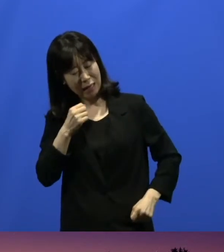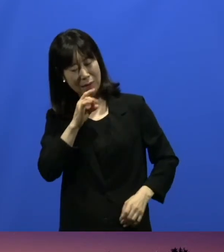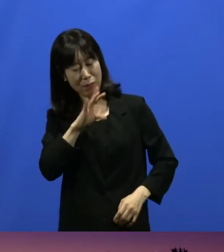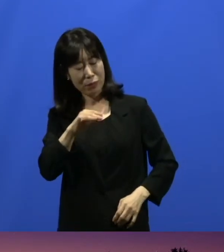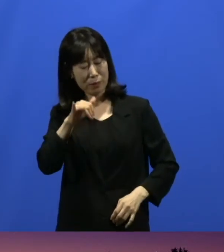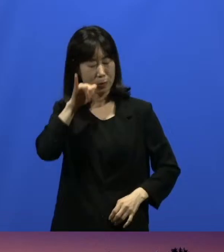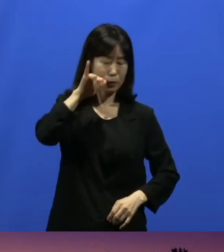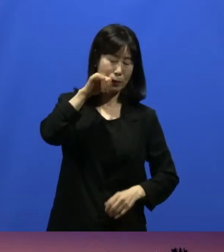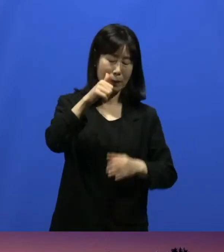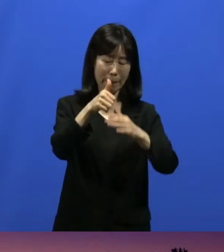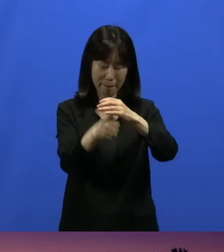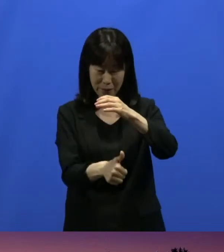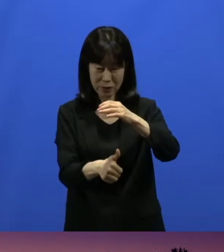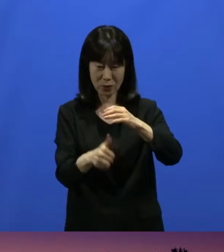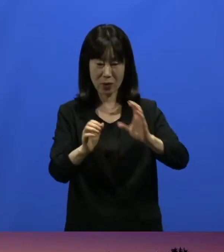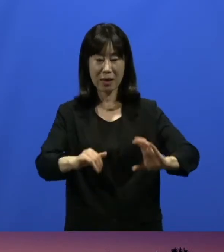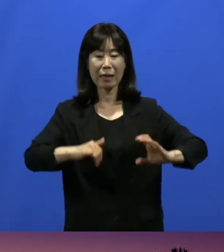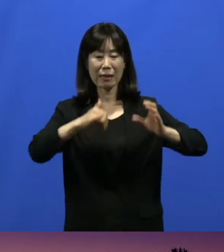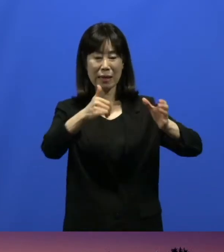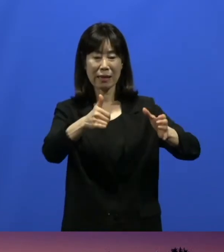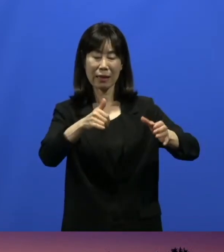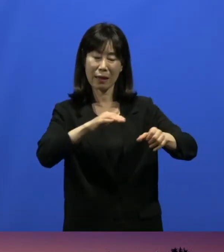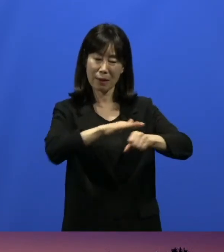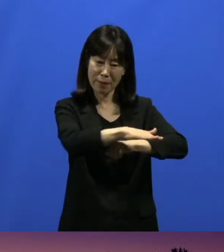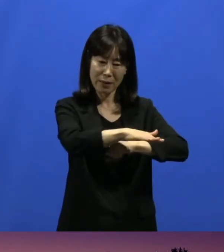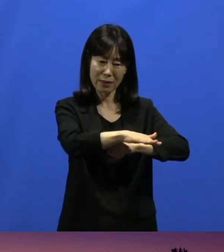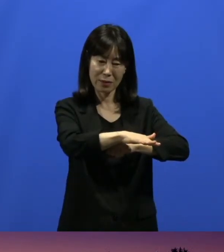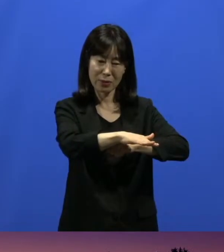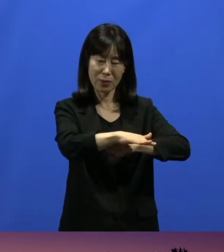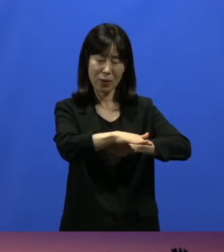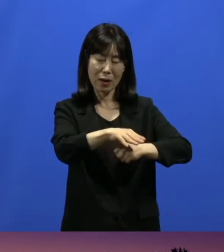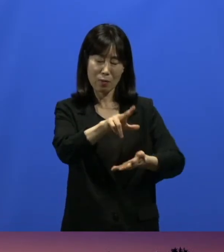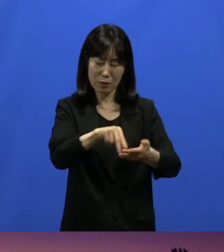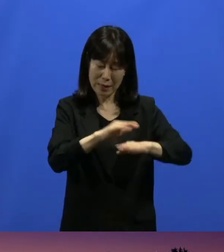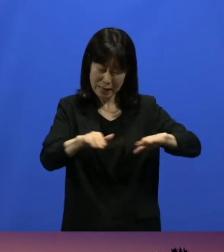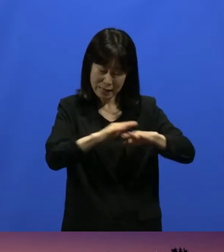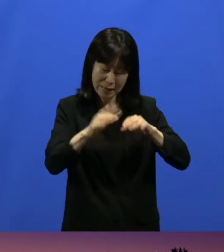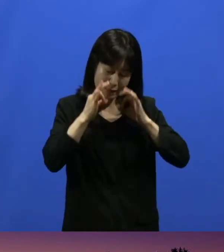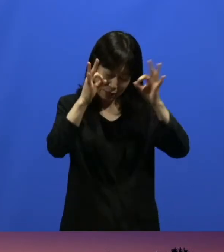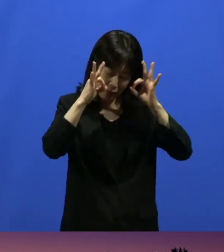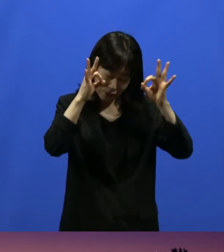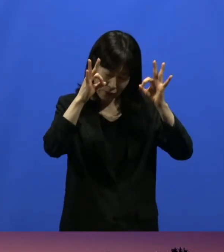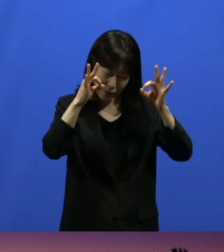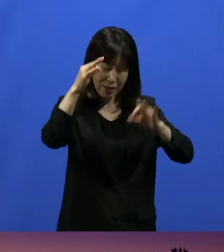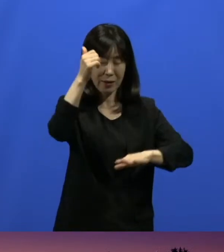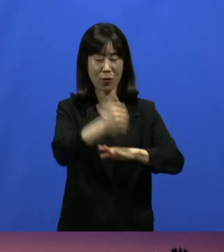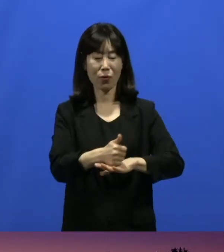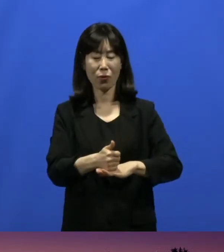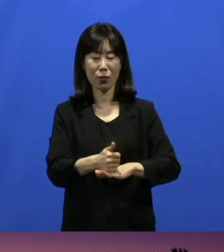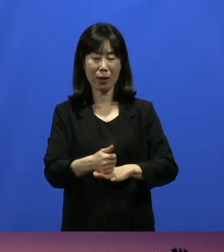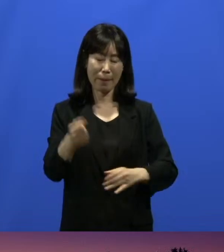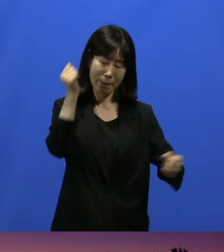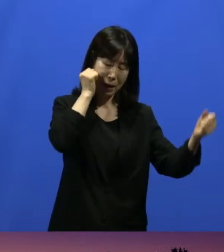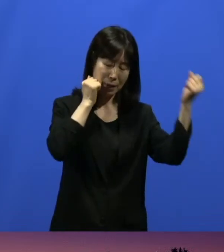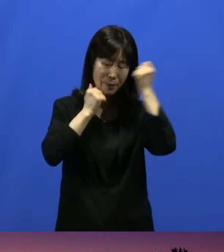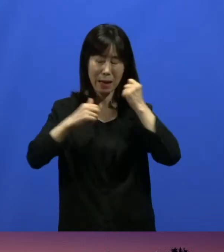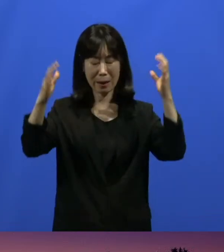중독에 빠져있고 세상의 방식으로 자기의 문제를 해결하려고 몸부림치다가 망가뜨려진 인생이 얼마나